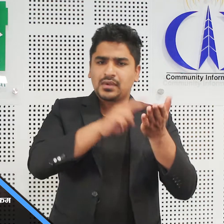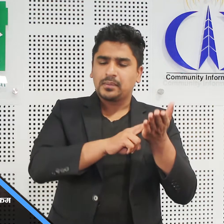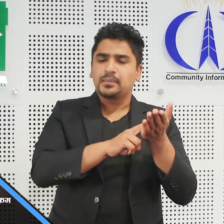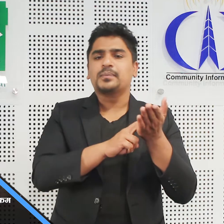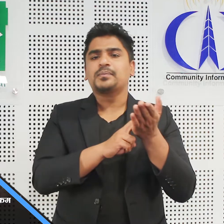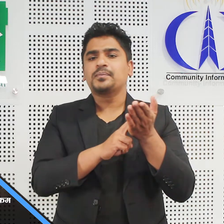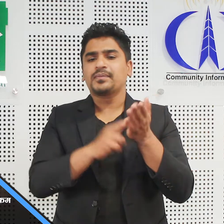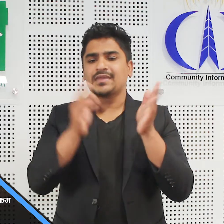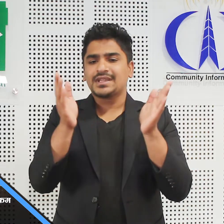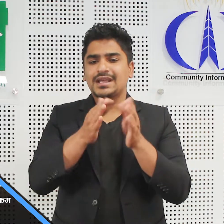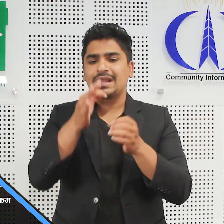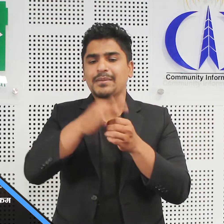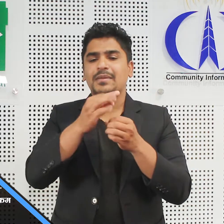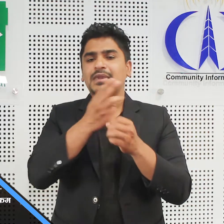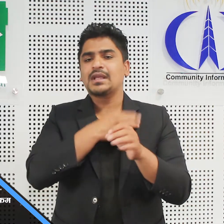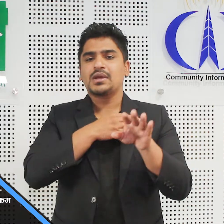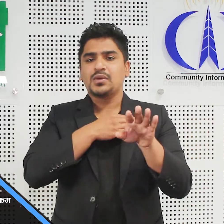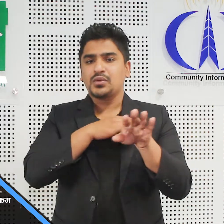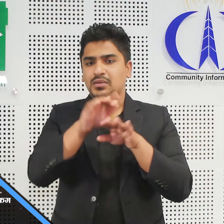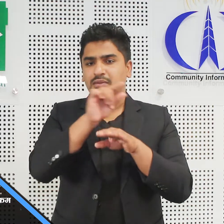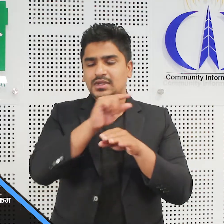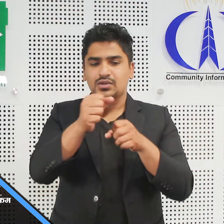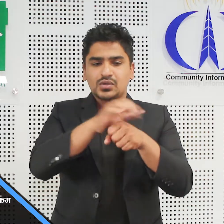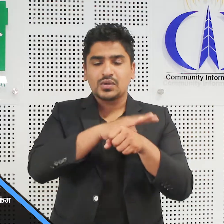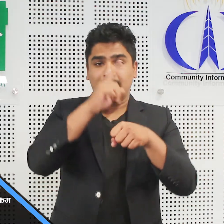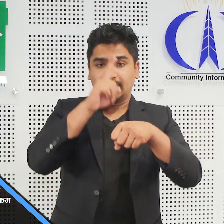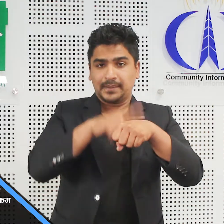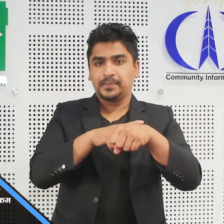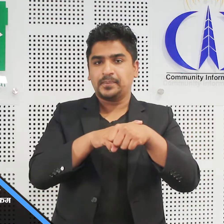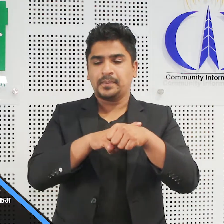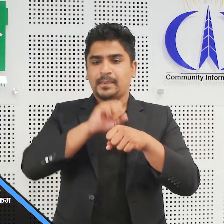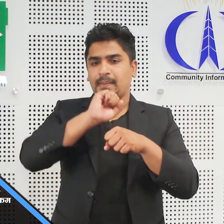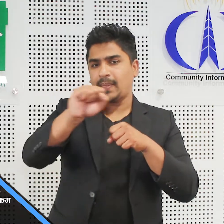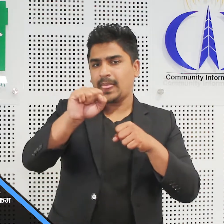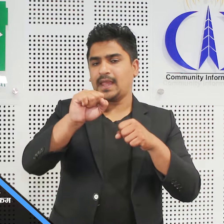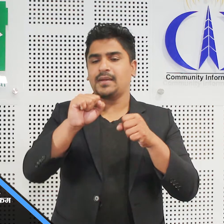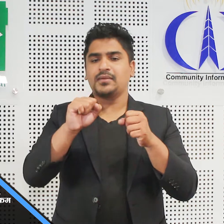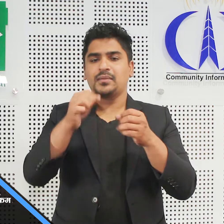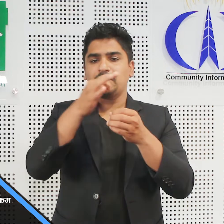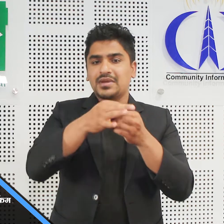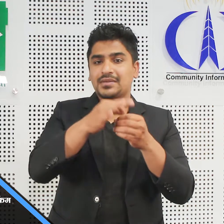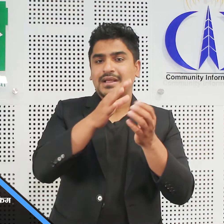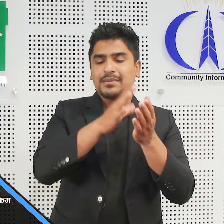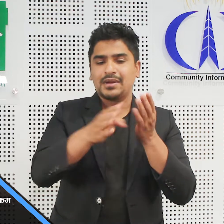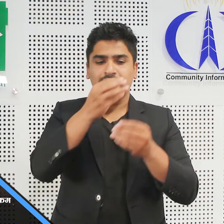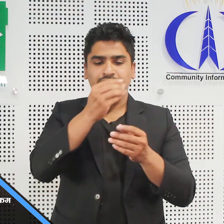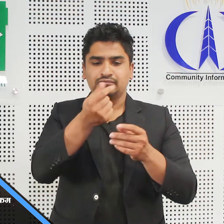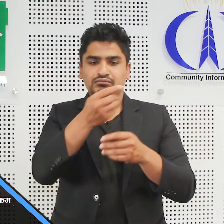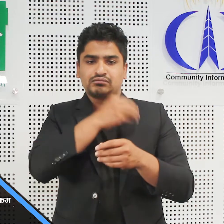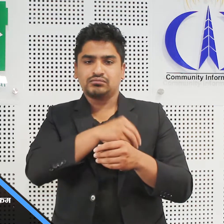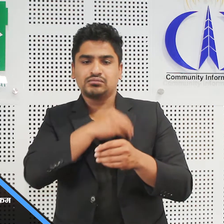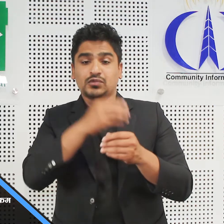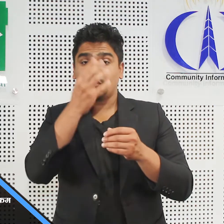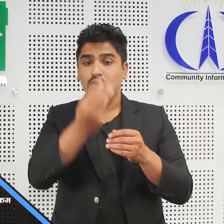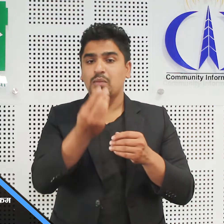सहुलियतहरू र त्यो चाहिँ प्राप्त गर्नुभएको छ। त्यसको अतिरिक्त साना व्यवसायहरूको हकमा चाहिँ सङ्क्रमणको